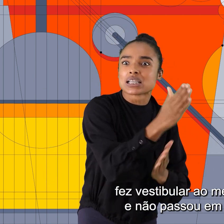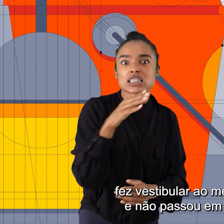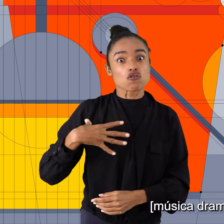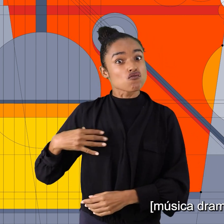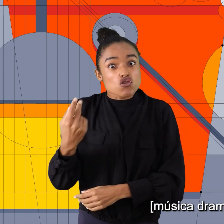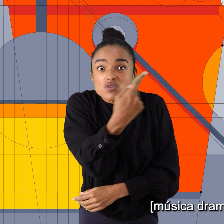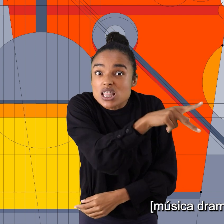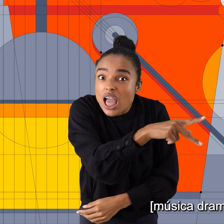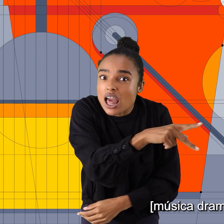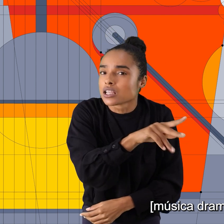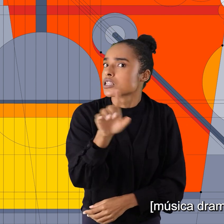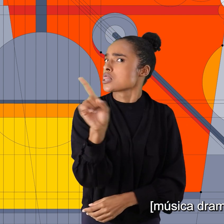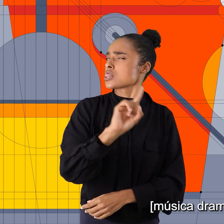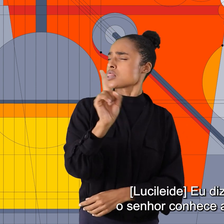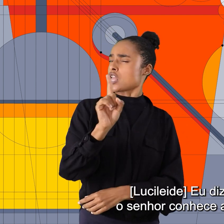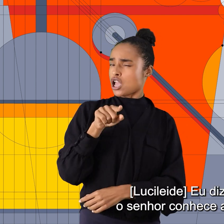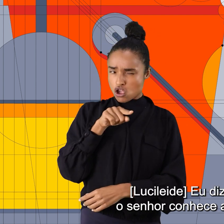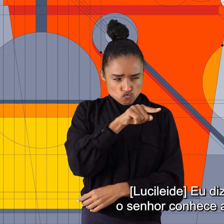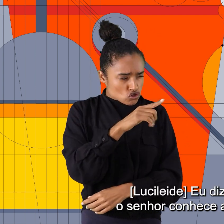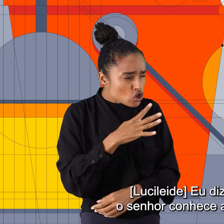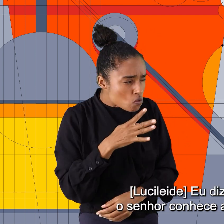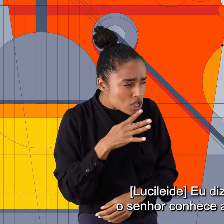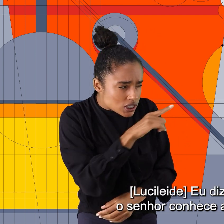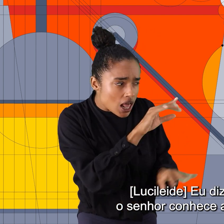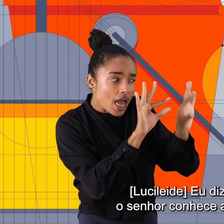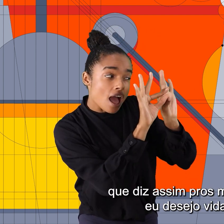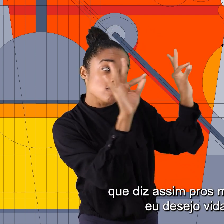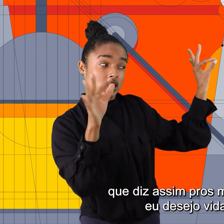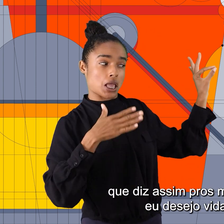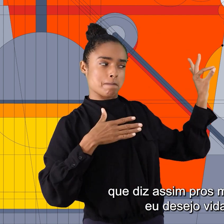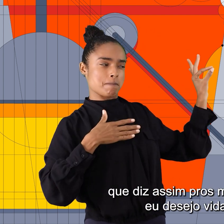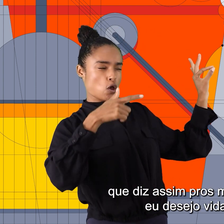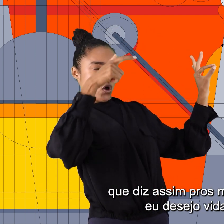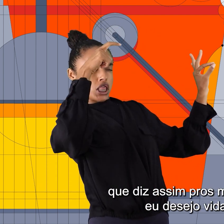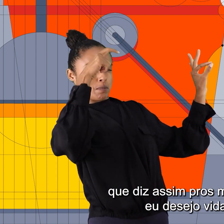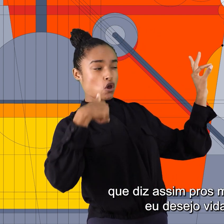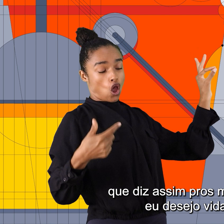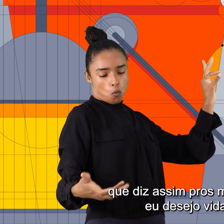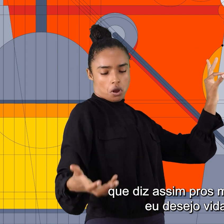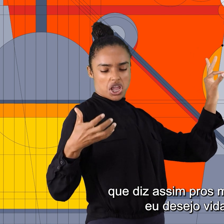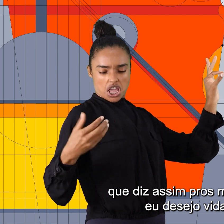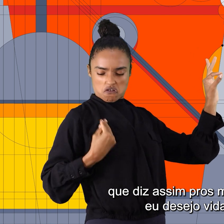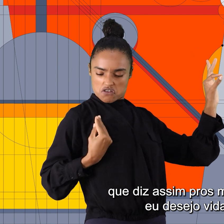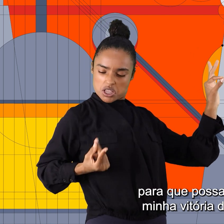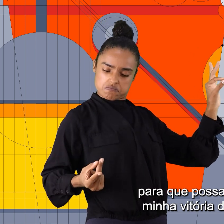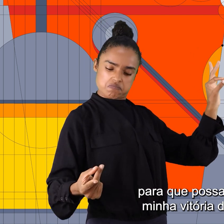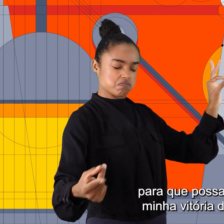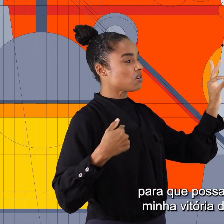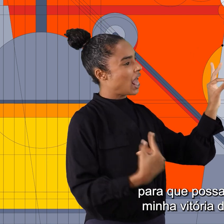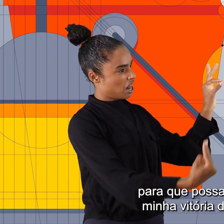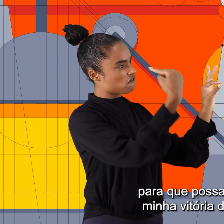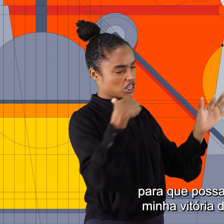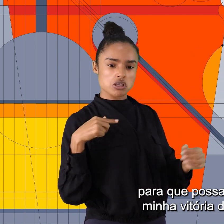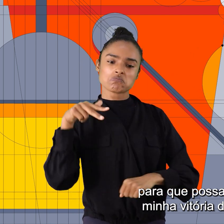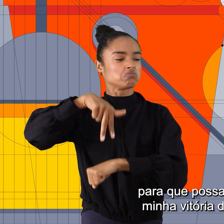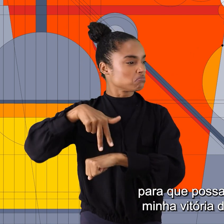em nenhuma. Eu dizia: sabe, o senhor conhece aquela frase que diz assim: para os meus inimigos desejo vida longa para que